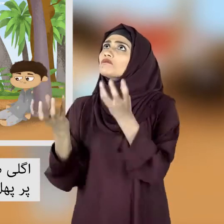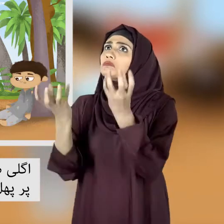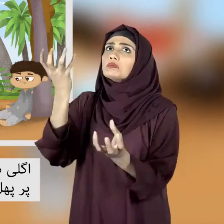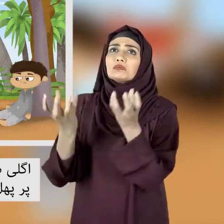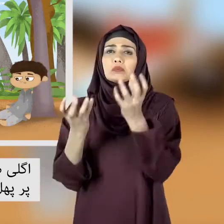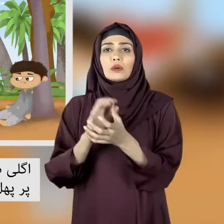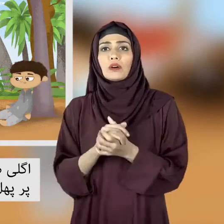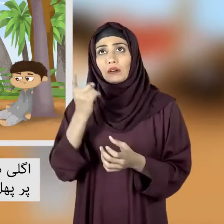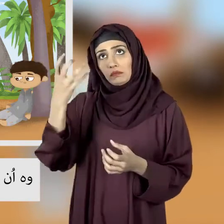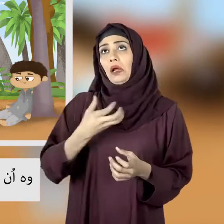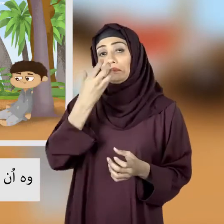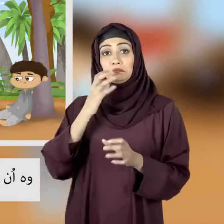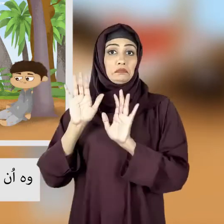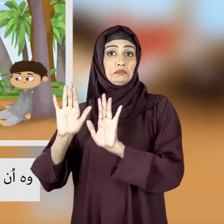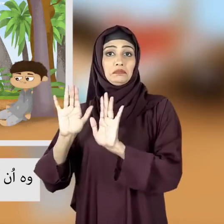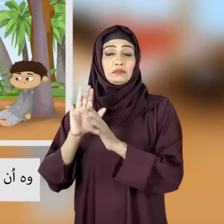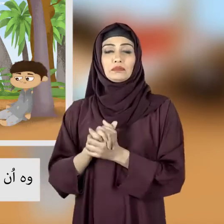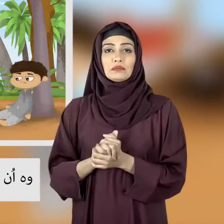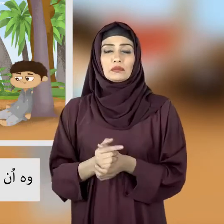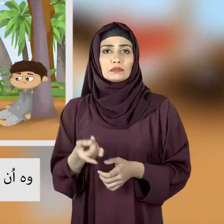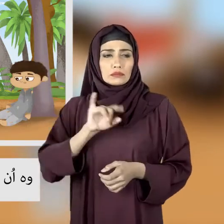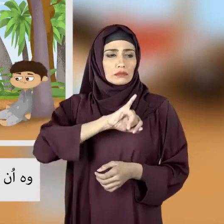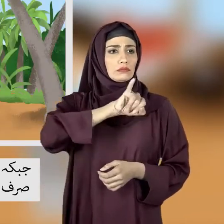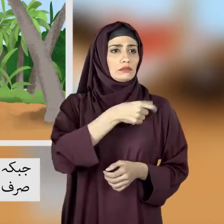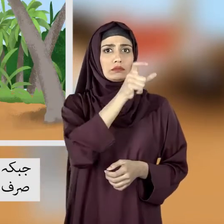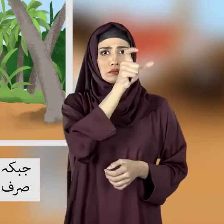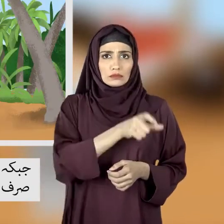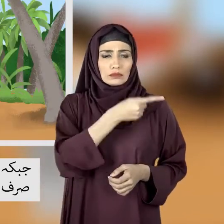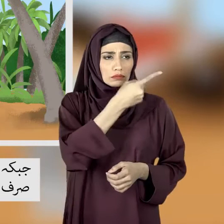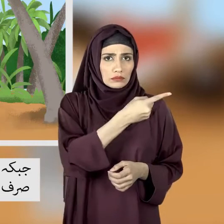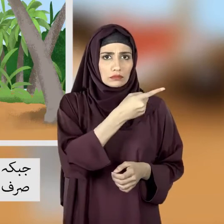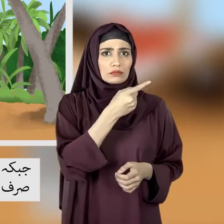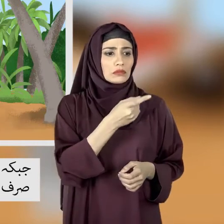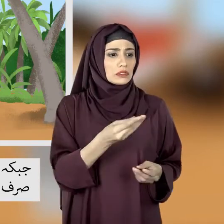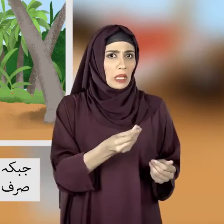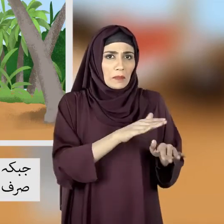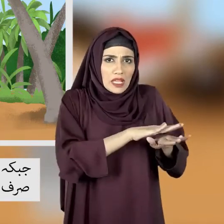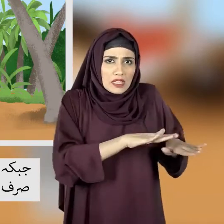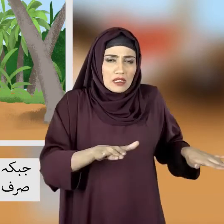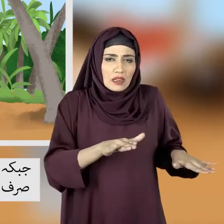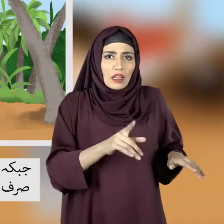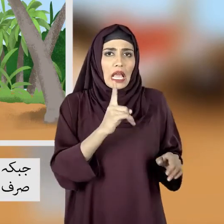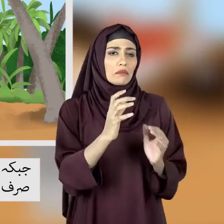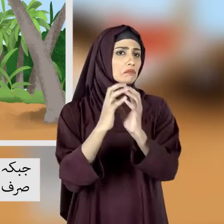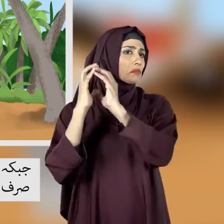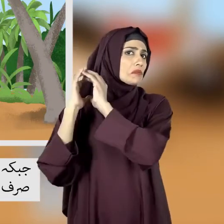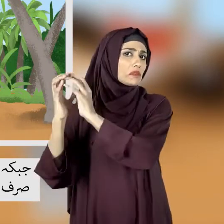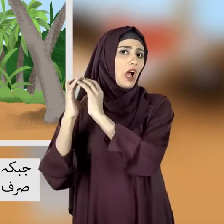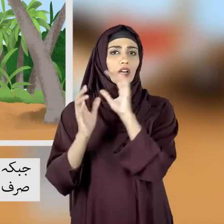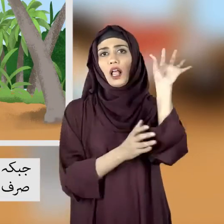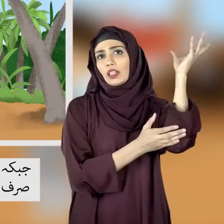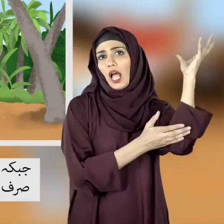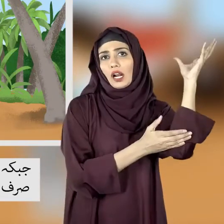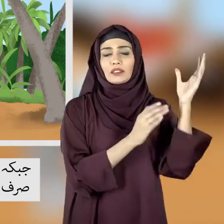لگ چکے ہیں۔ وہ ان پھلوں کو کھا سکتا تھا، جبکہ دوسری طرف رہنے والے جعفر کی زمین میں صرف